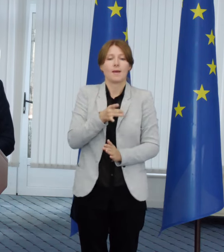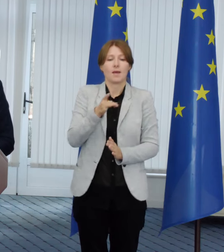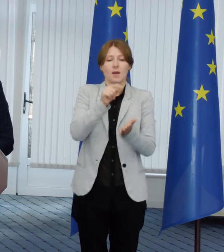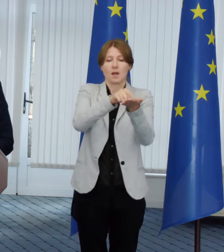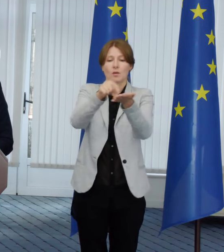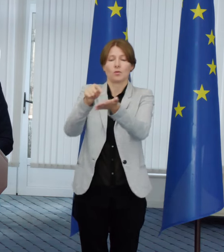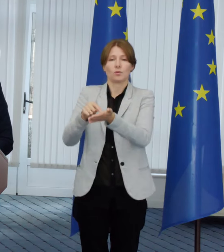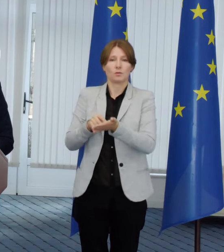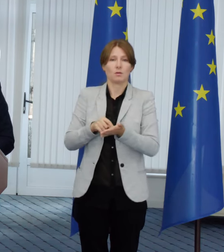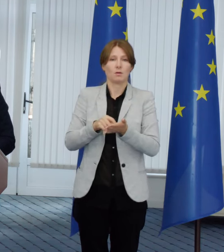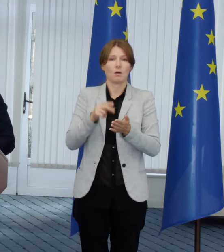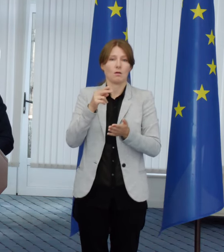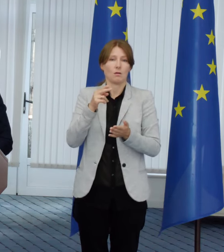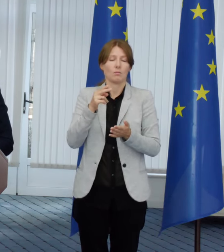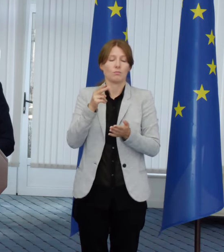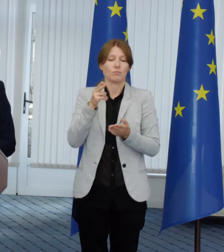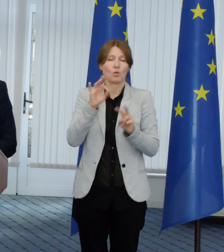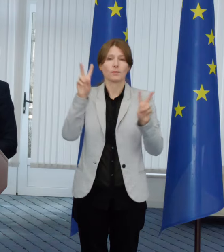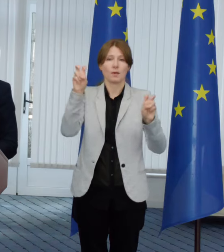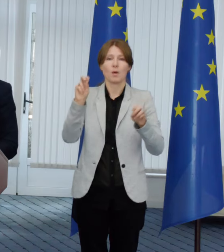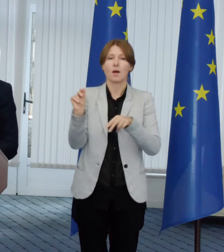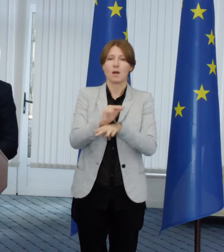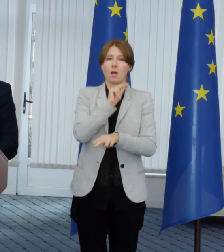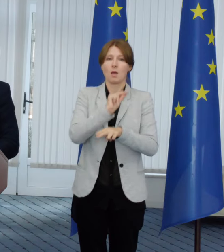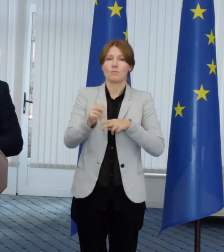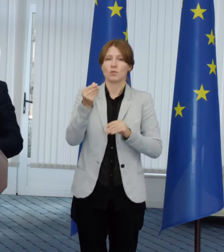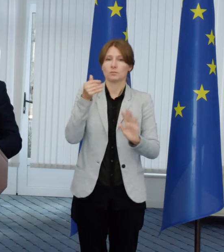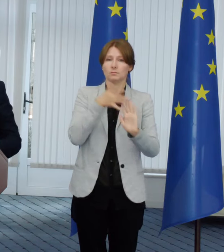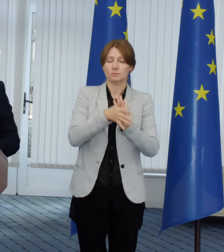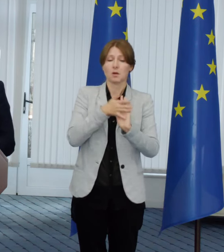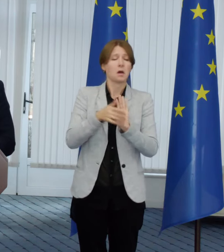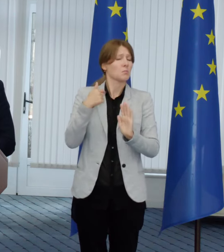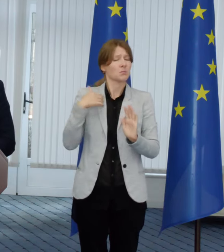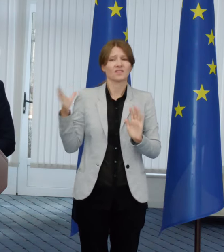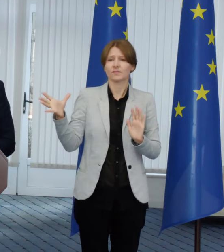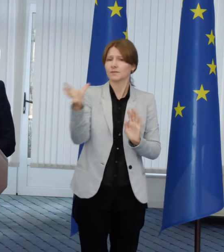o să facă reparații? Deci, noi am selectat practic toate regiunile.